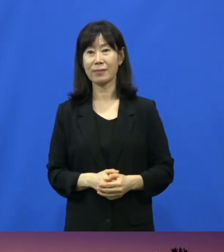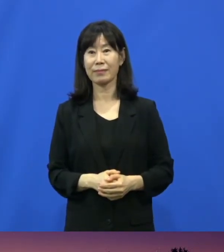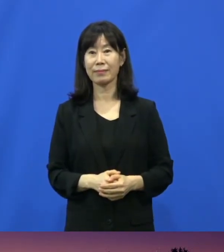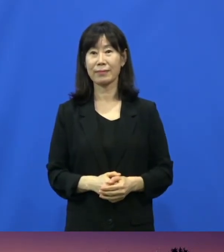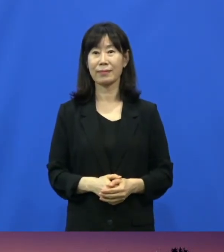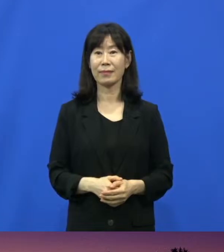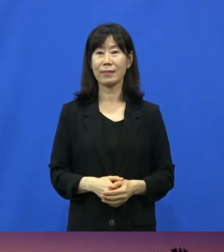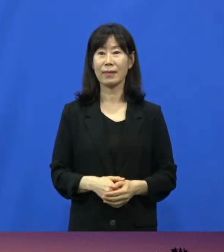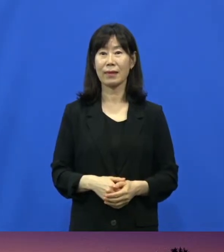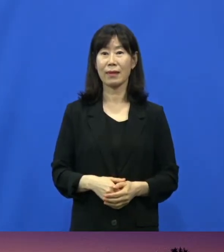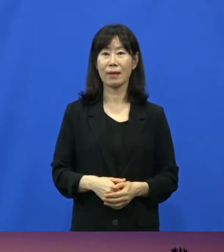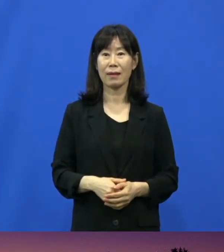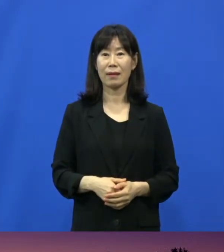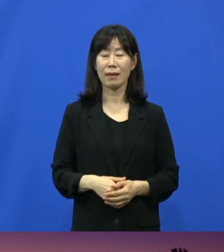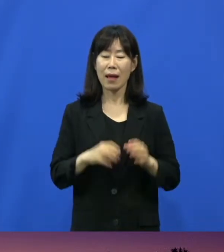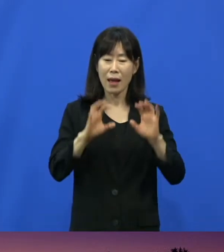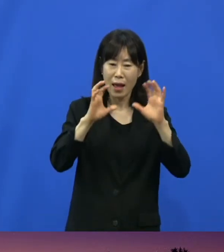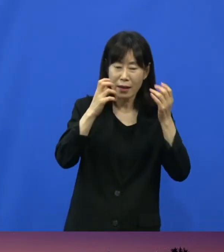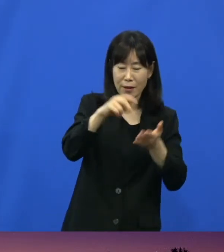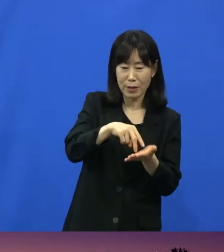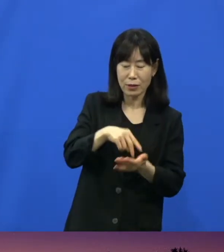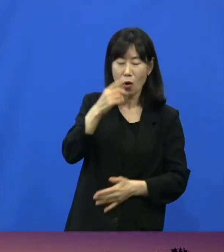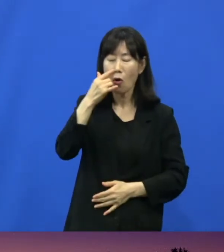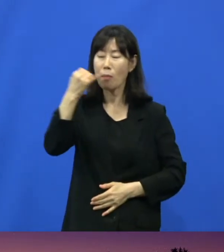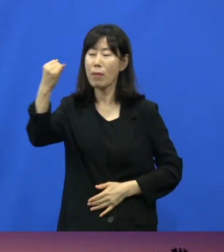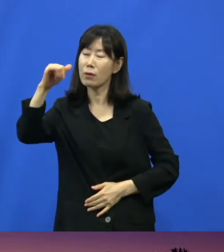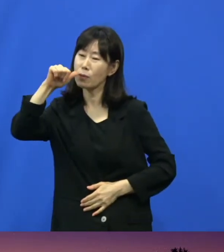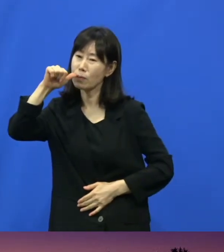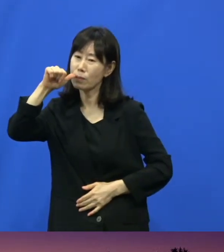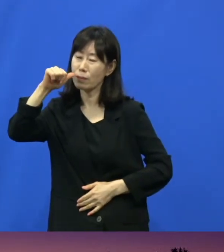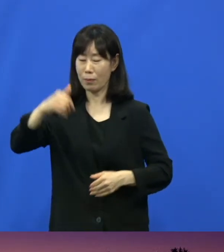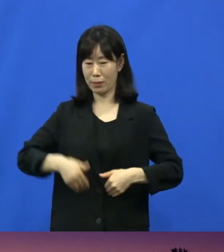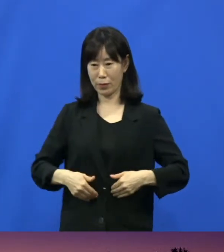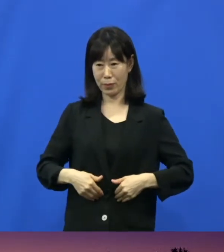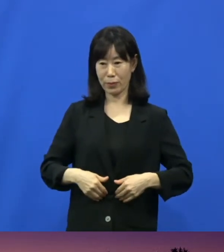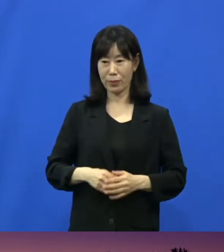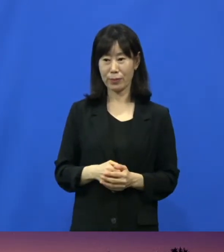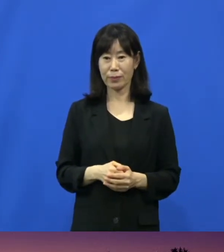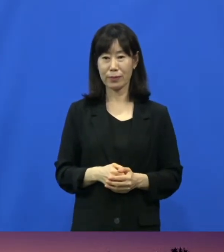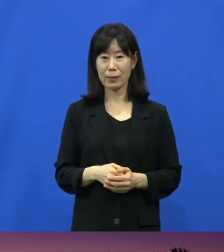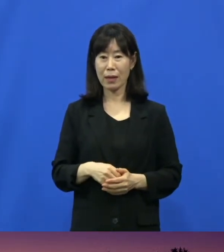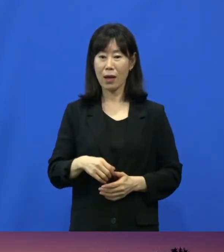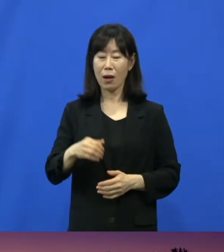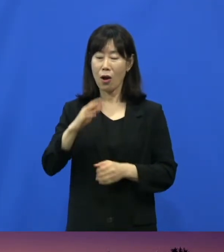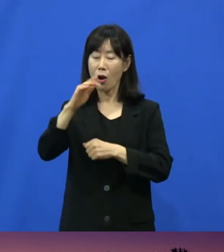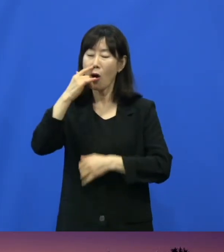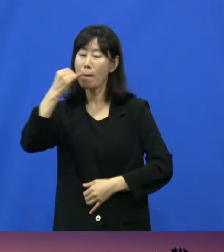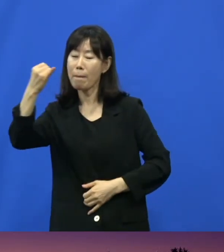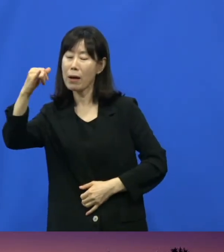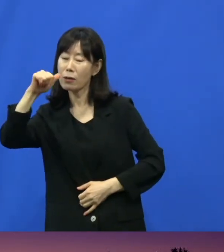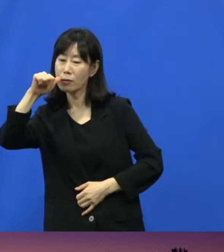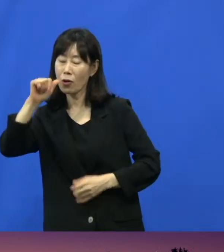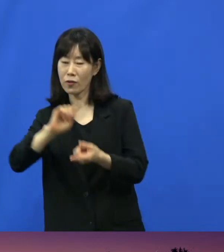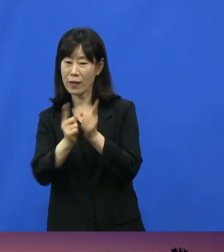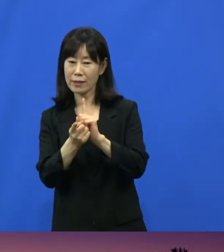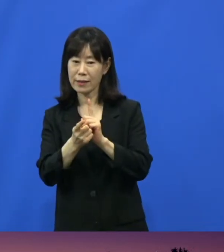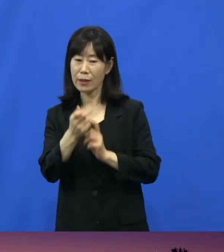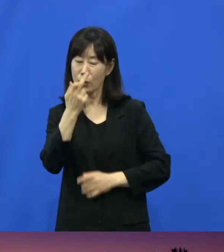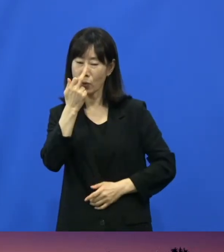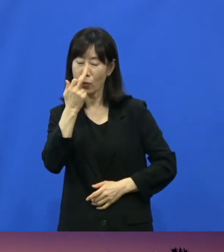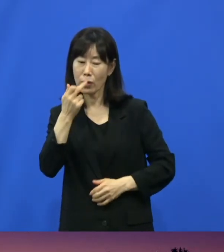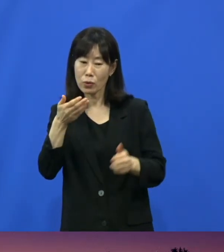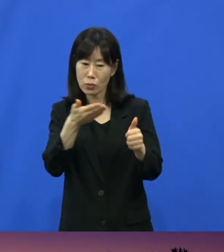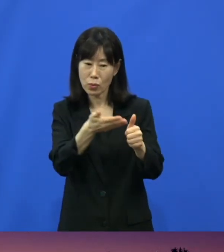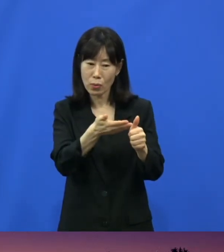엄마의 저지 아니면 만족이 안 된다니까요. 걔 보고 뭐 초콜릿 줘봐야 뭐예요? 야 이거